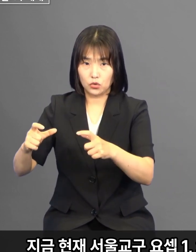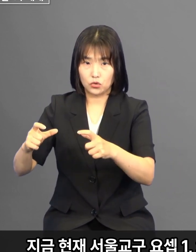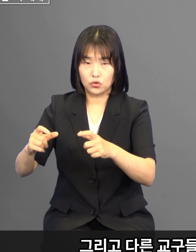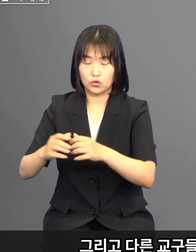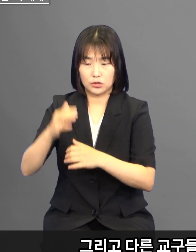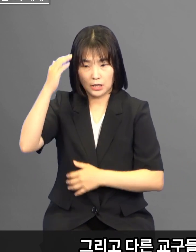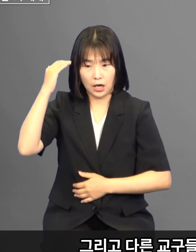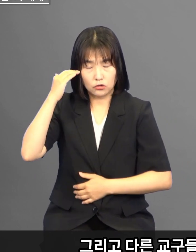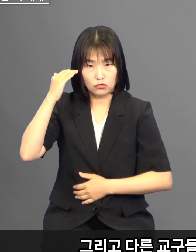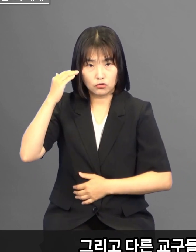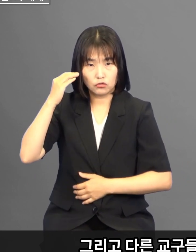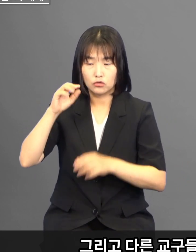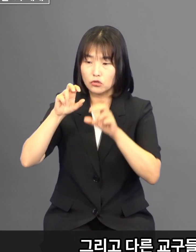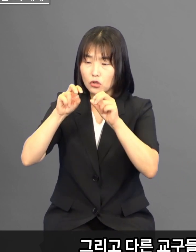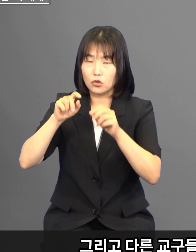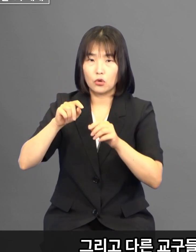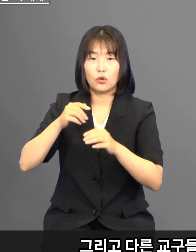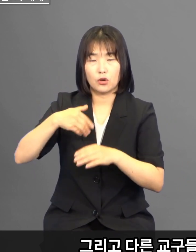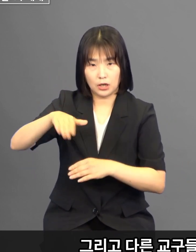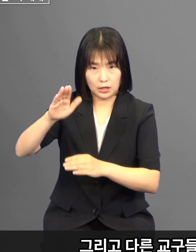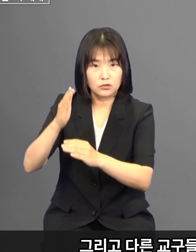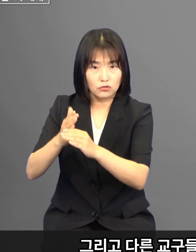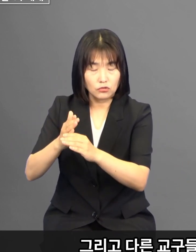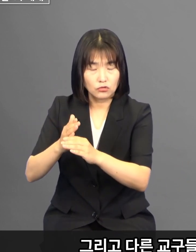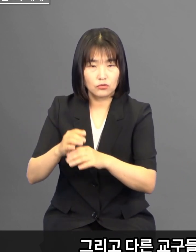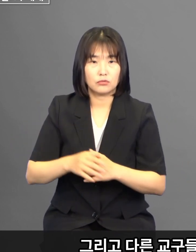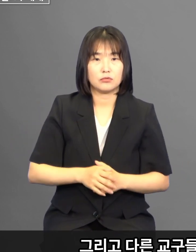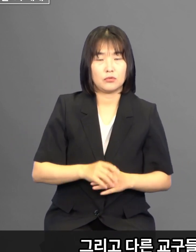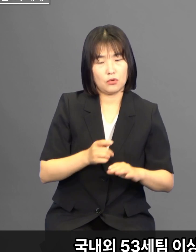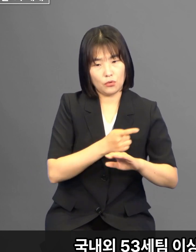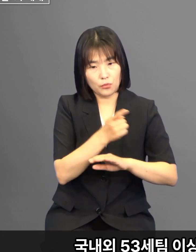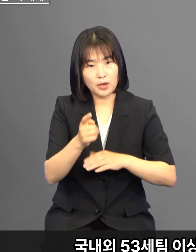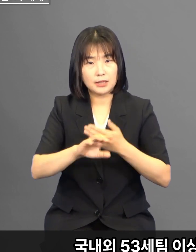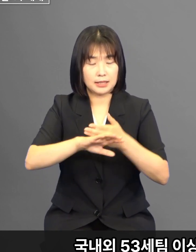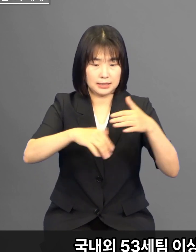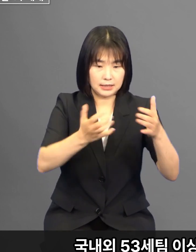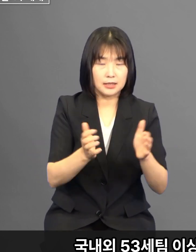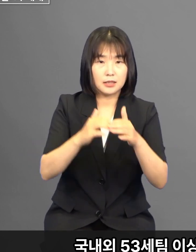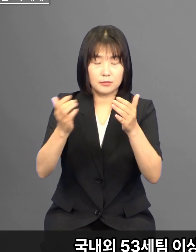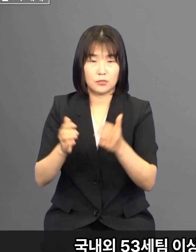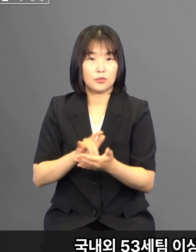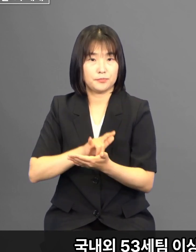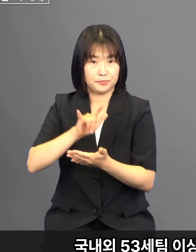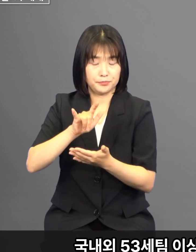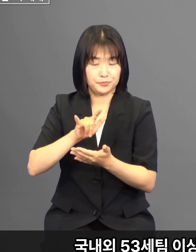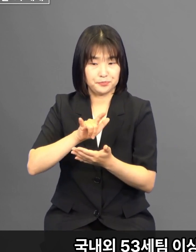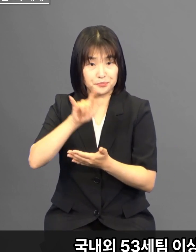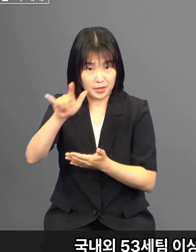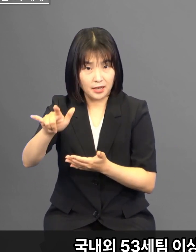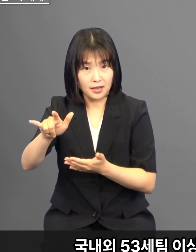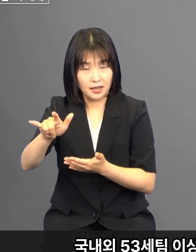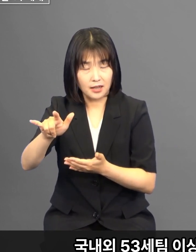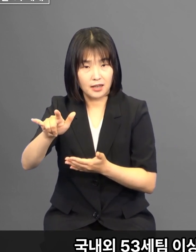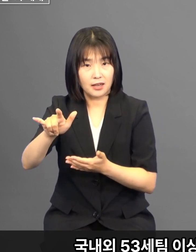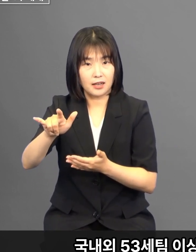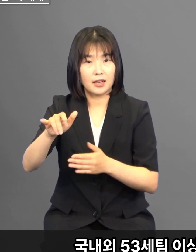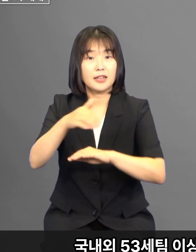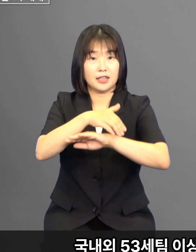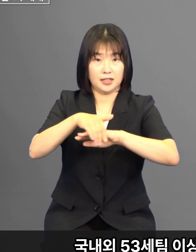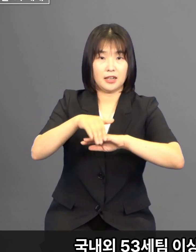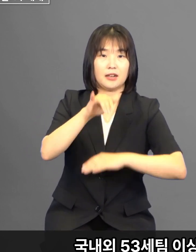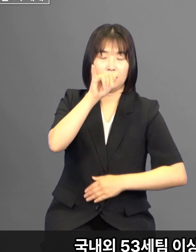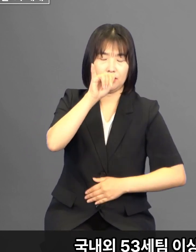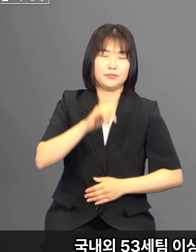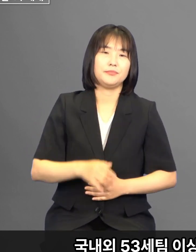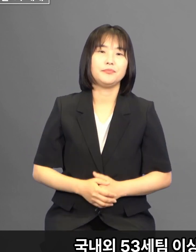있습니다. 그리고 다른 교구들도 순차적으로 가게 될 것이고 국내외 53개 팀 이상 되는 팀이 선교를